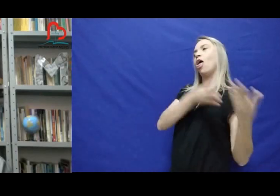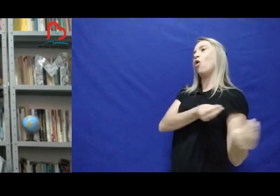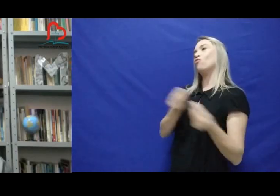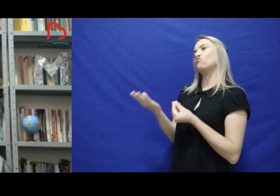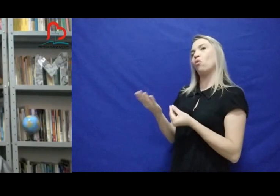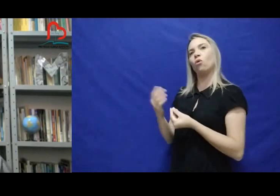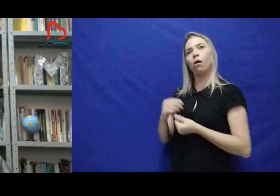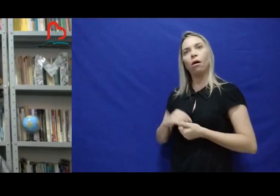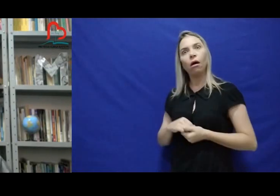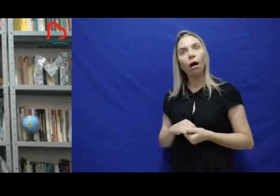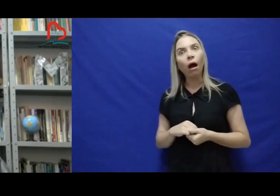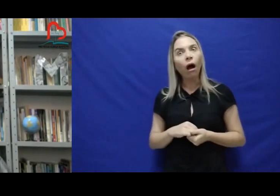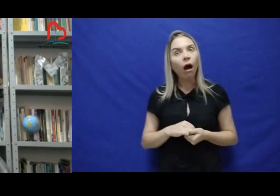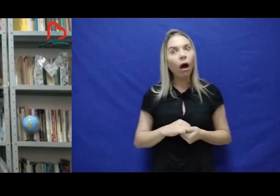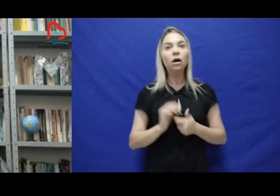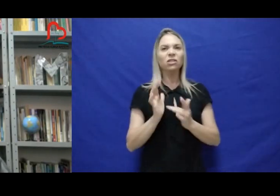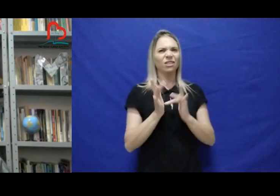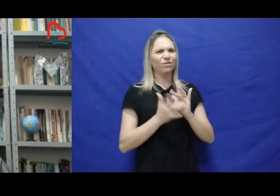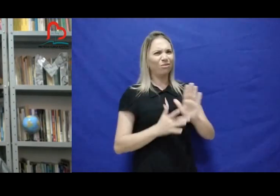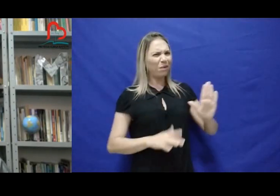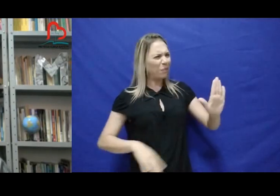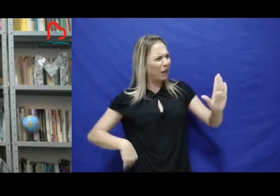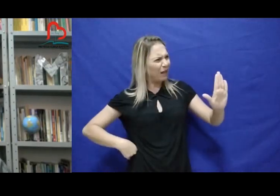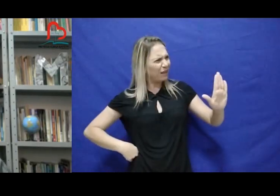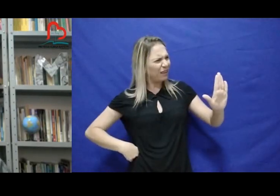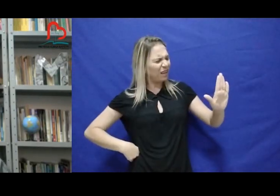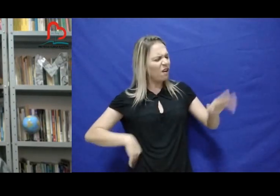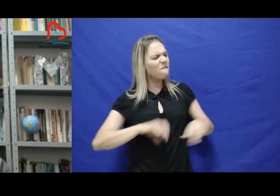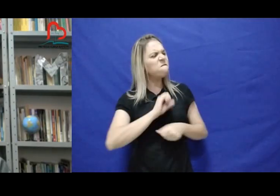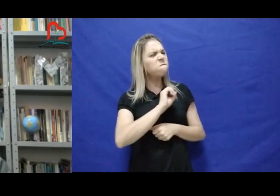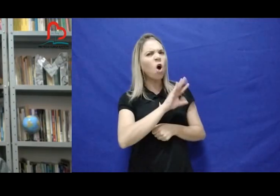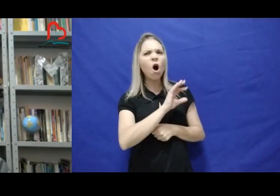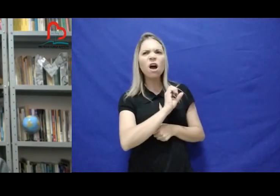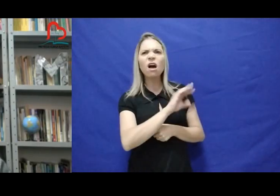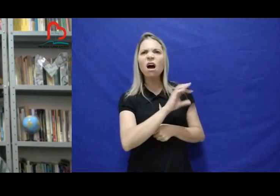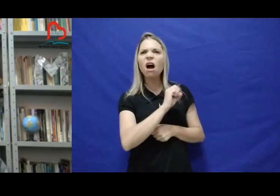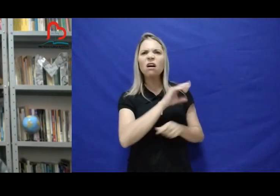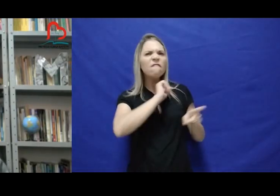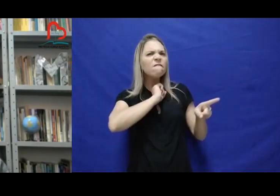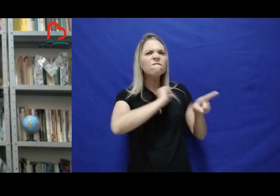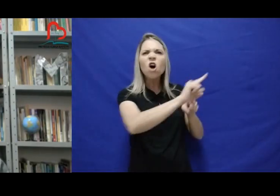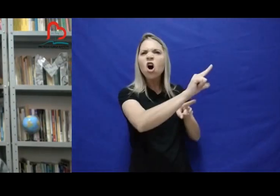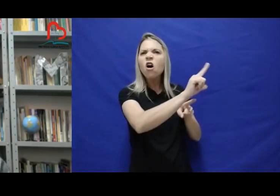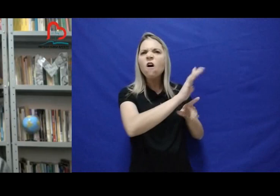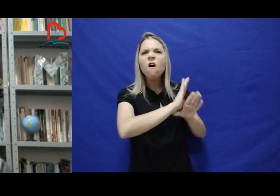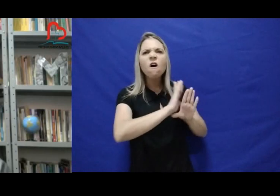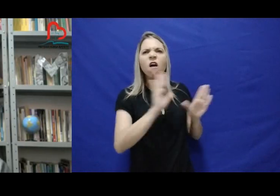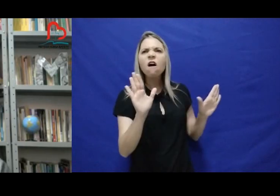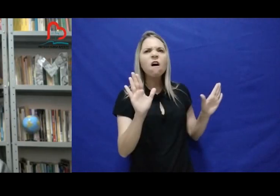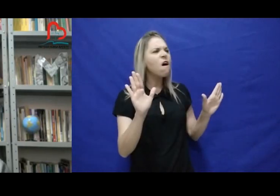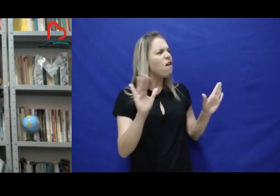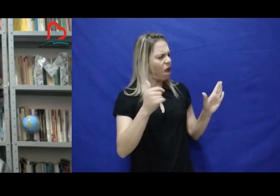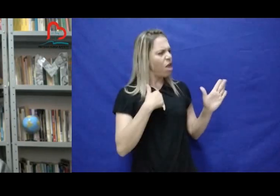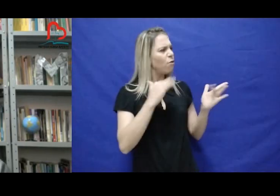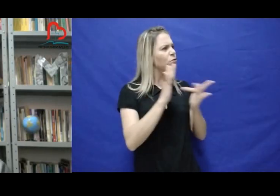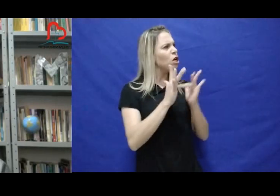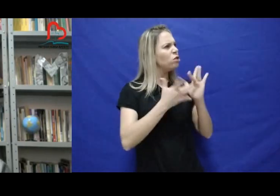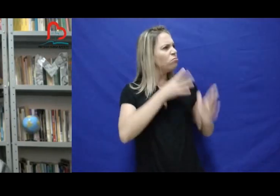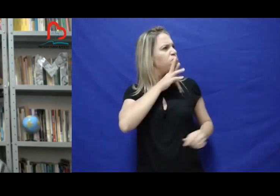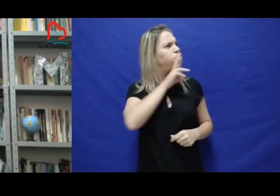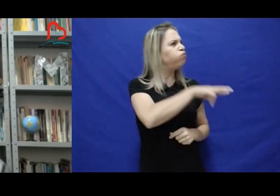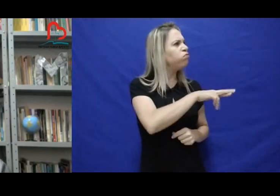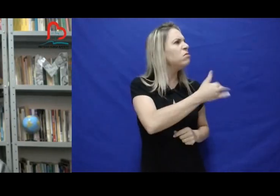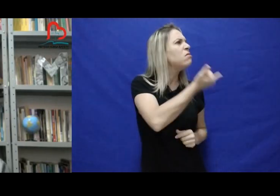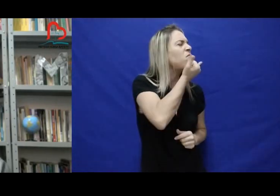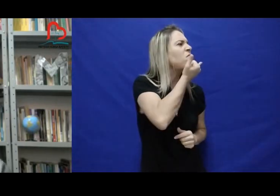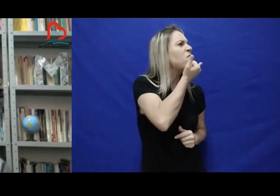Satanás, porque está escrito: ao Senhor teu Deus adorarás, e só a Ele servirás. E só a Ele prestarás o